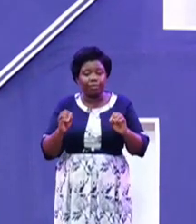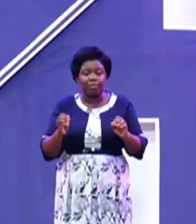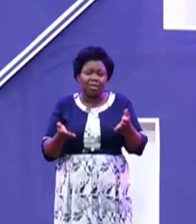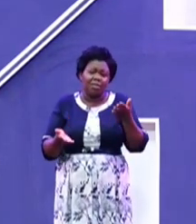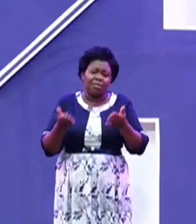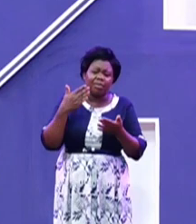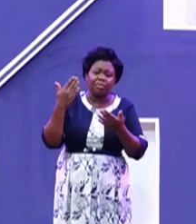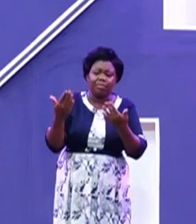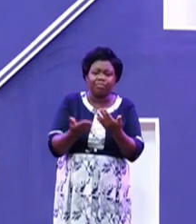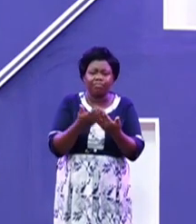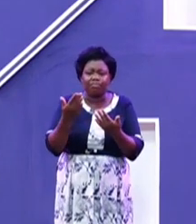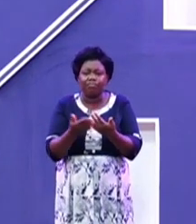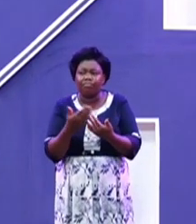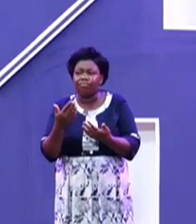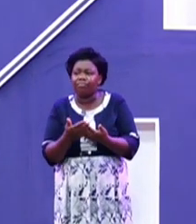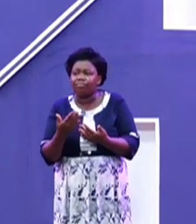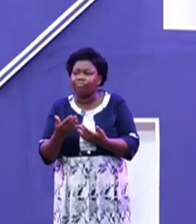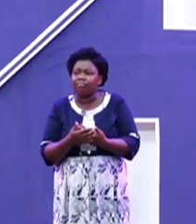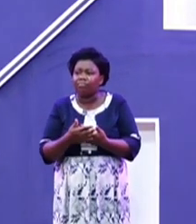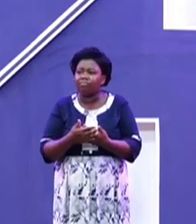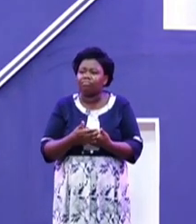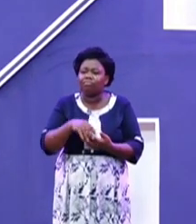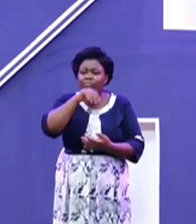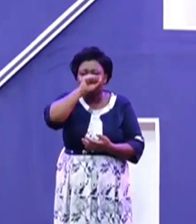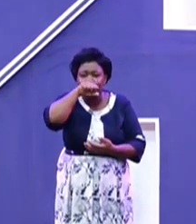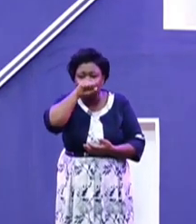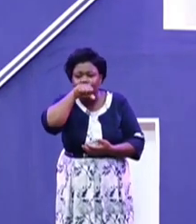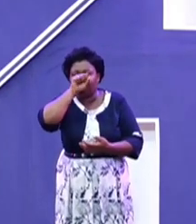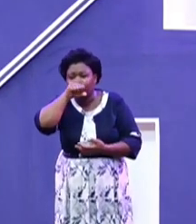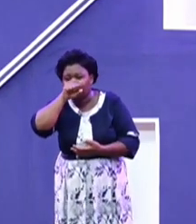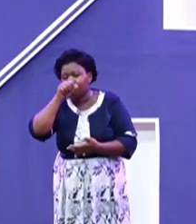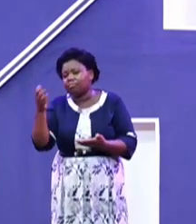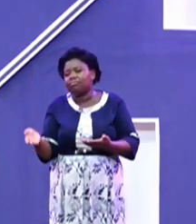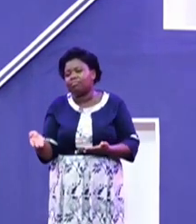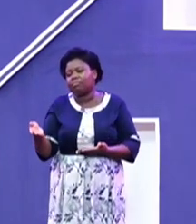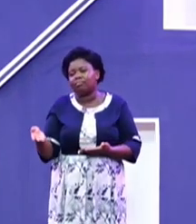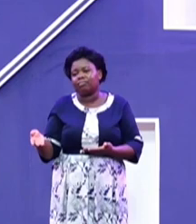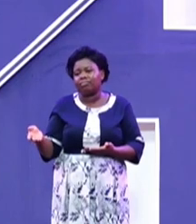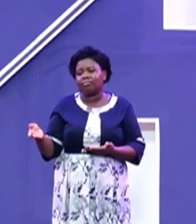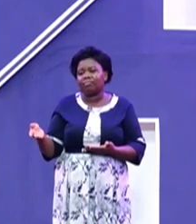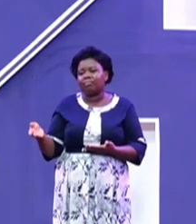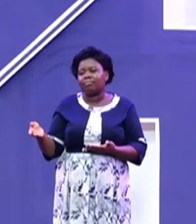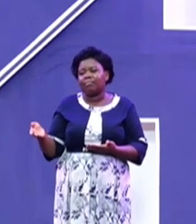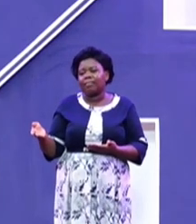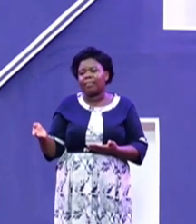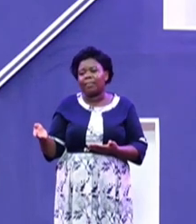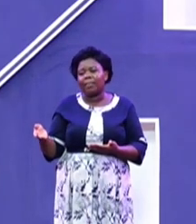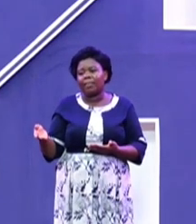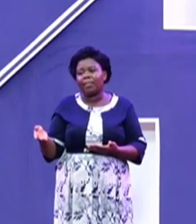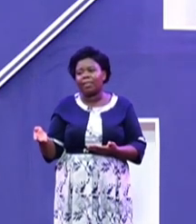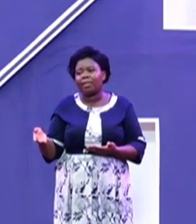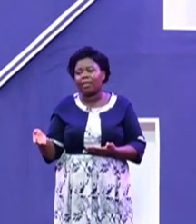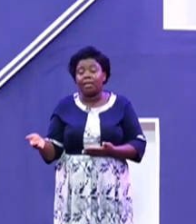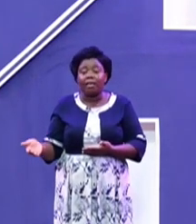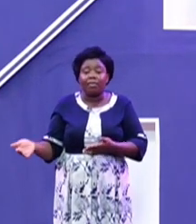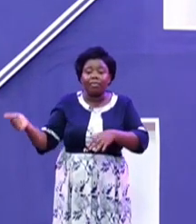runda buno obukaba. Wi wi eh munaba gocha bwe batero. Munaba gocha. Kateke ku